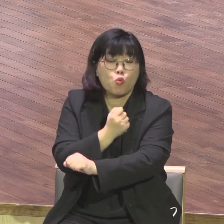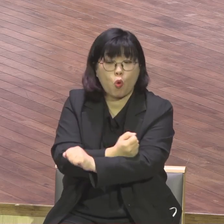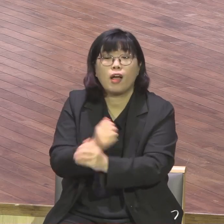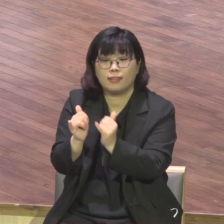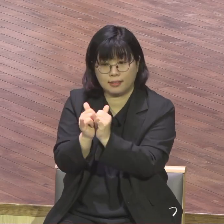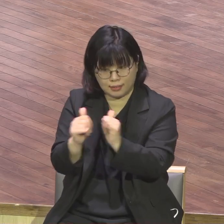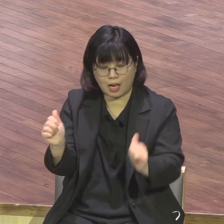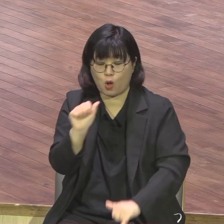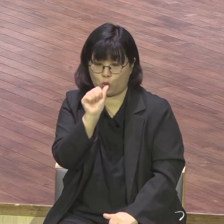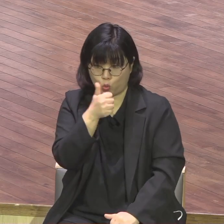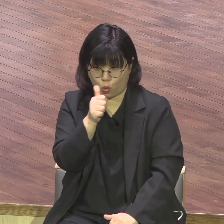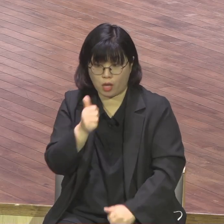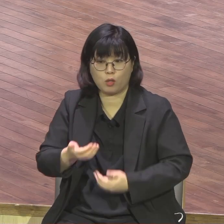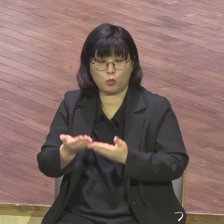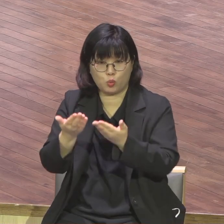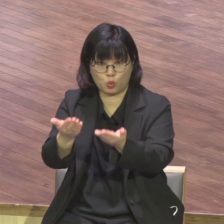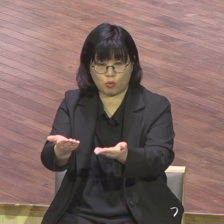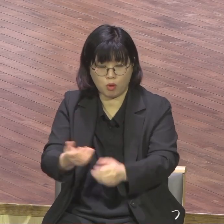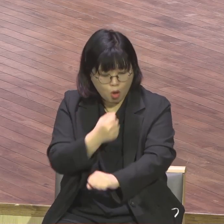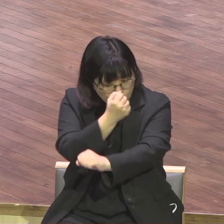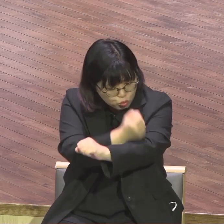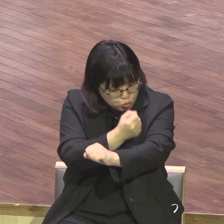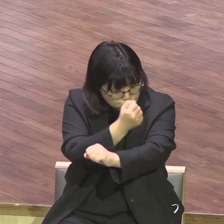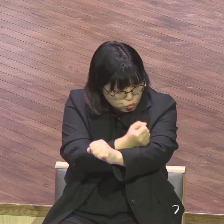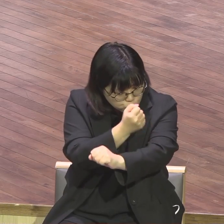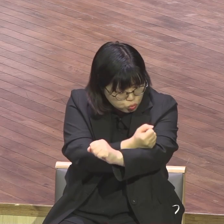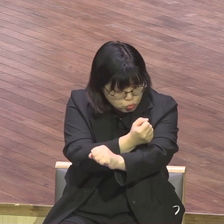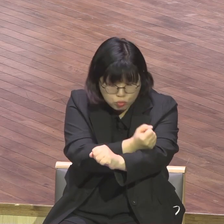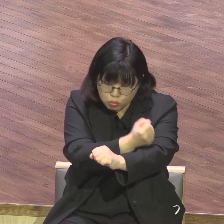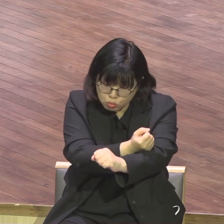여기서 수고한다 이 말 헬라 말로